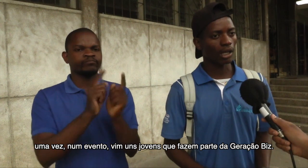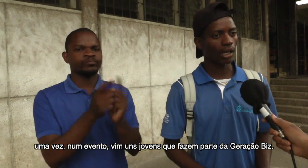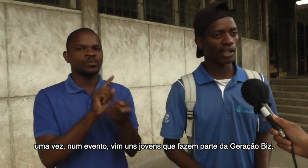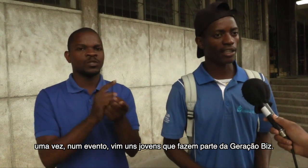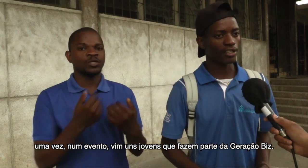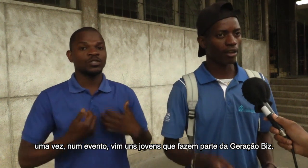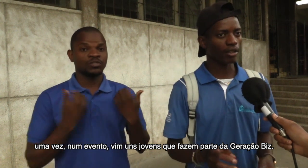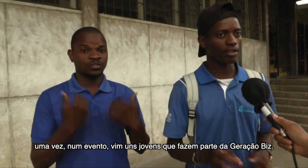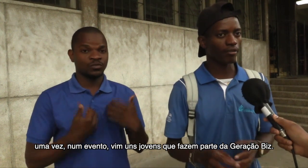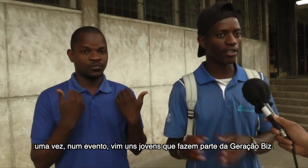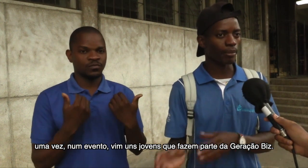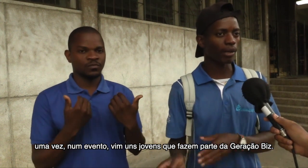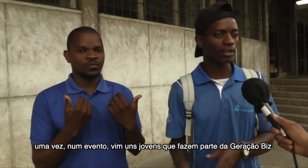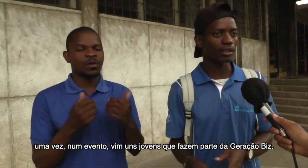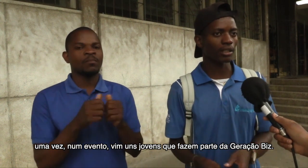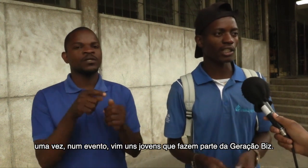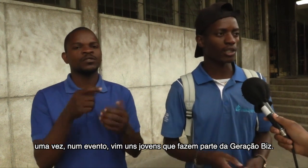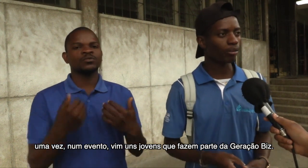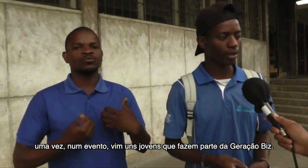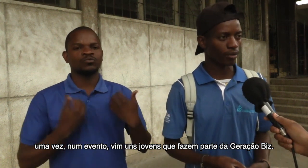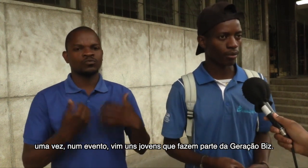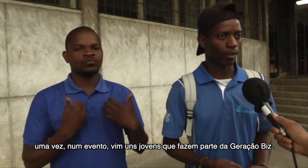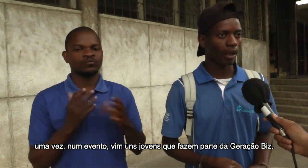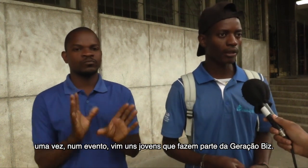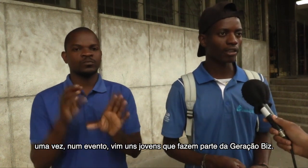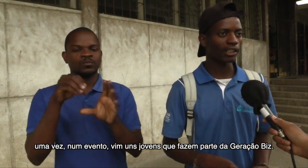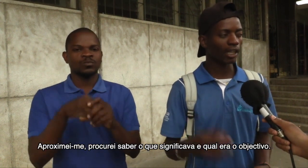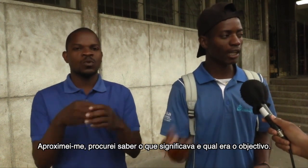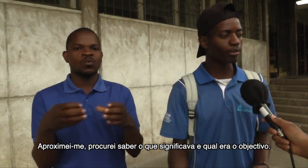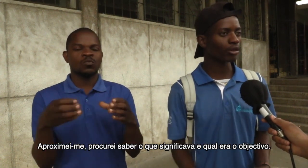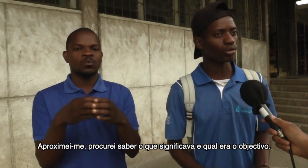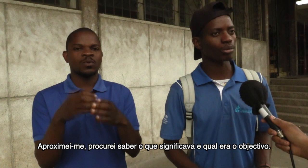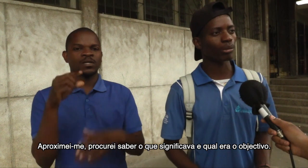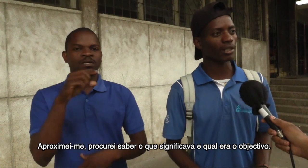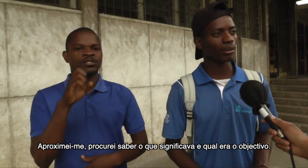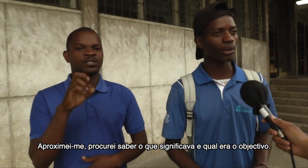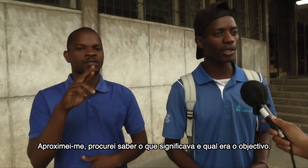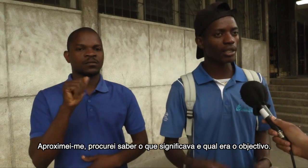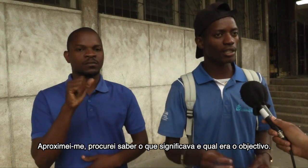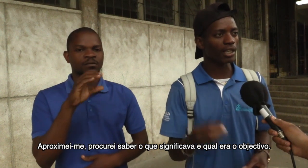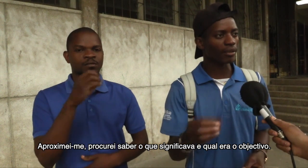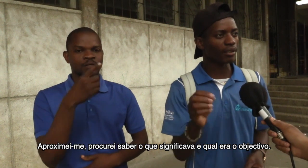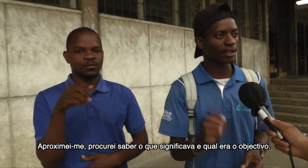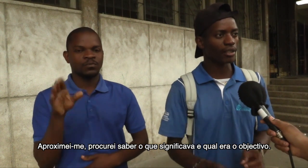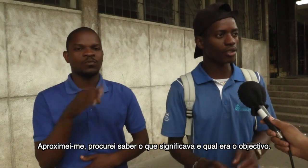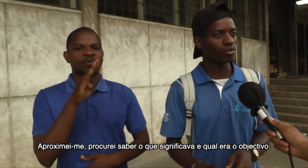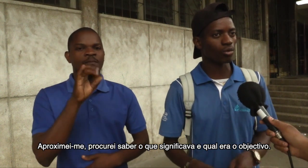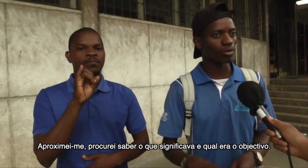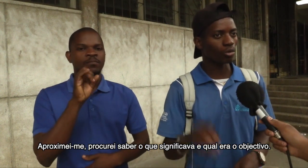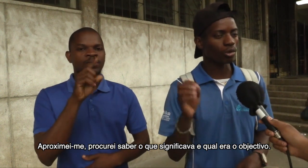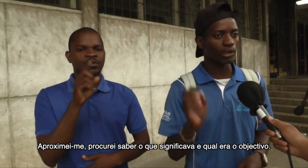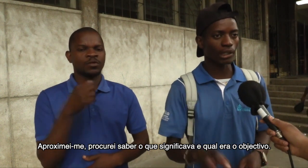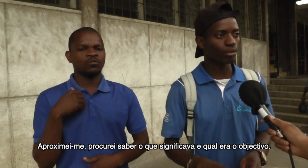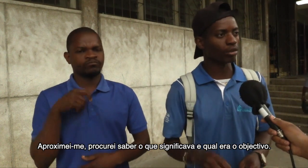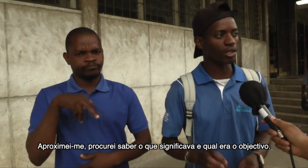que fazem parte da geração BIS. Então, cheguei lá perto para saber o que significa isso,